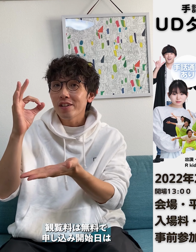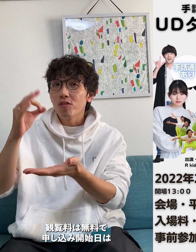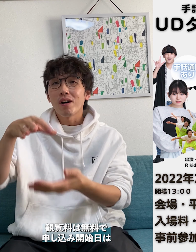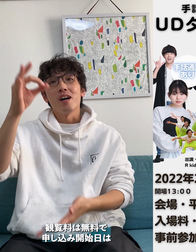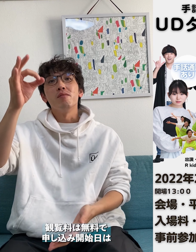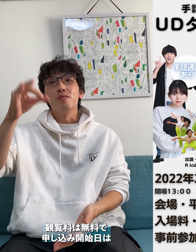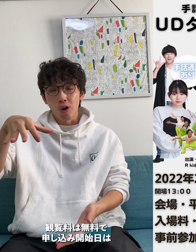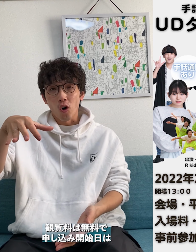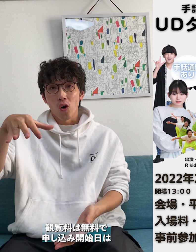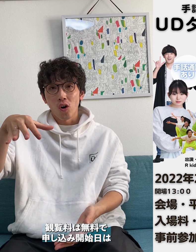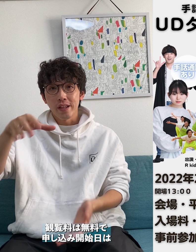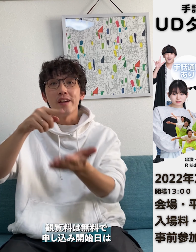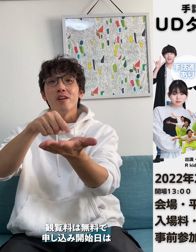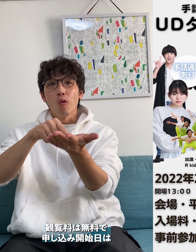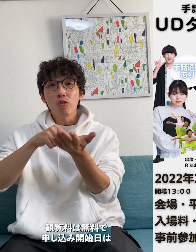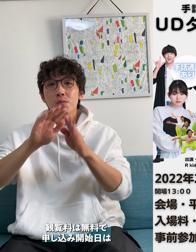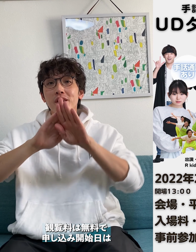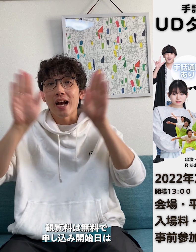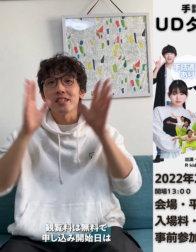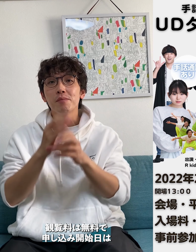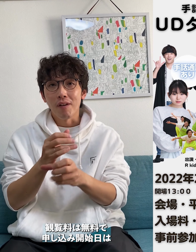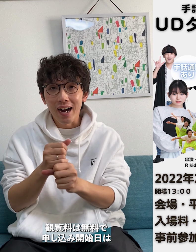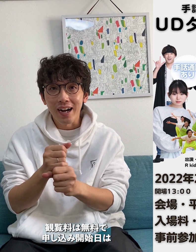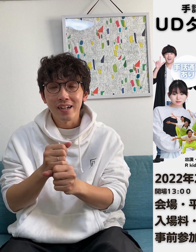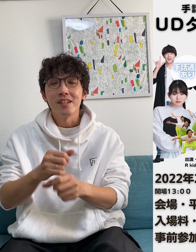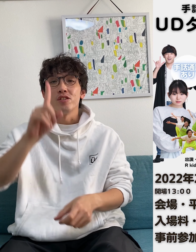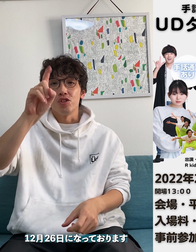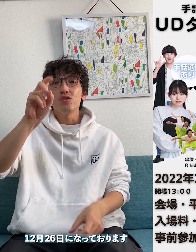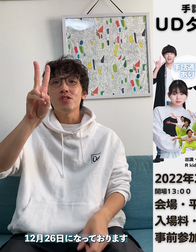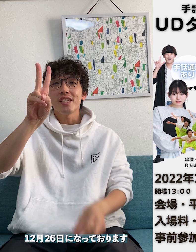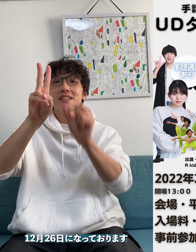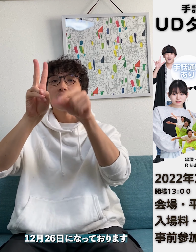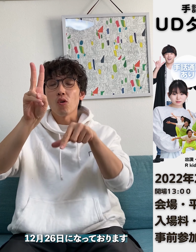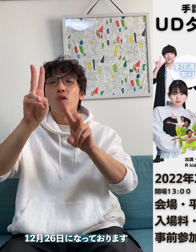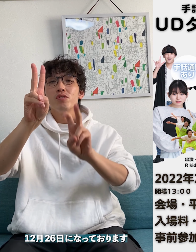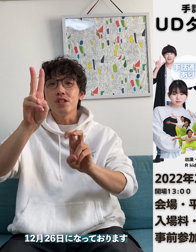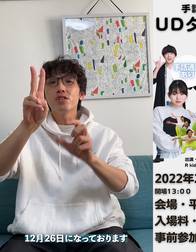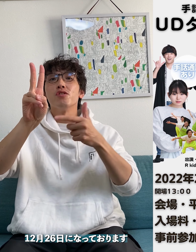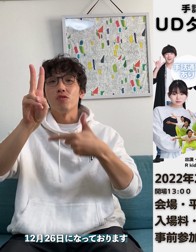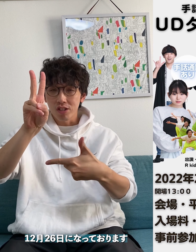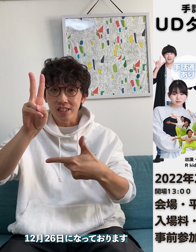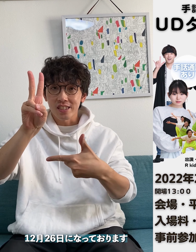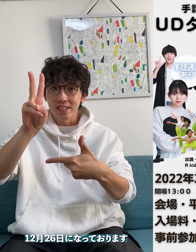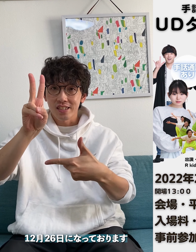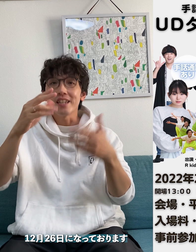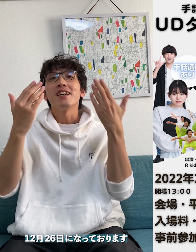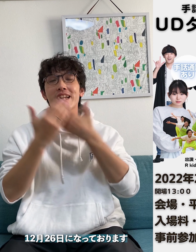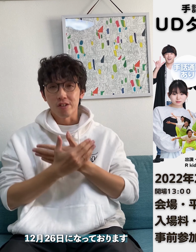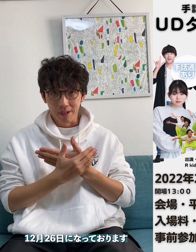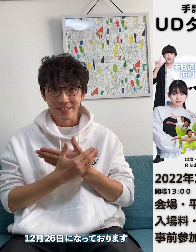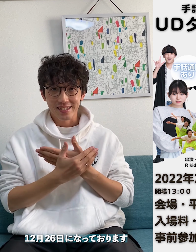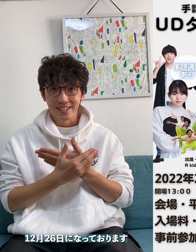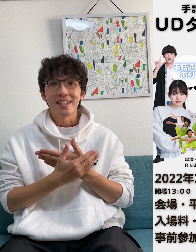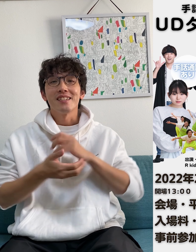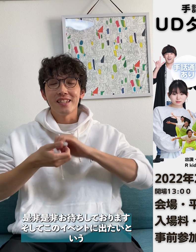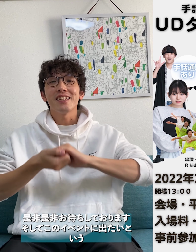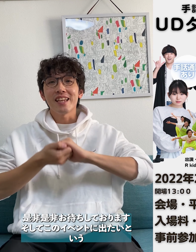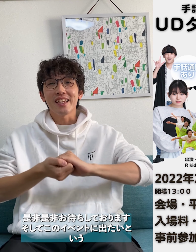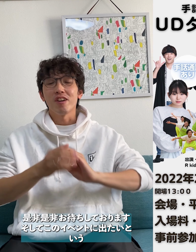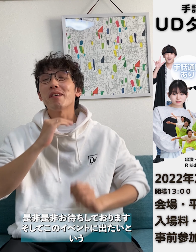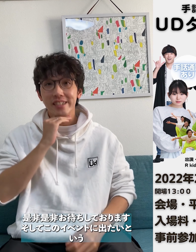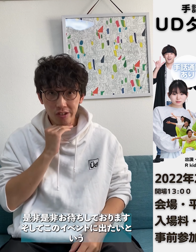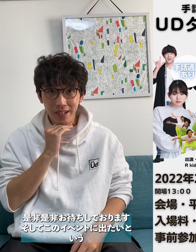観覧料は無料で申し込み開始日は12月26日になっております